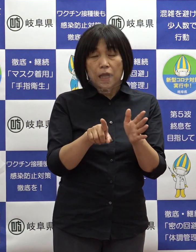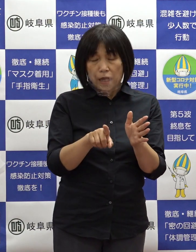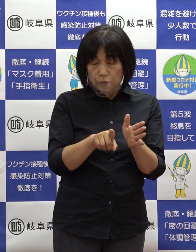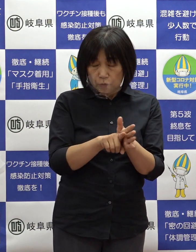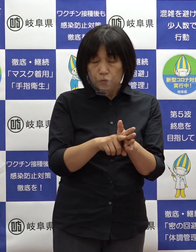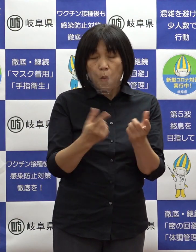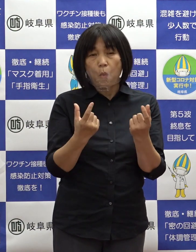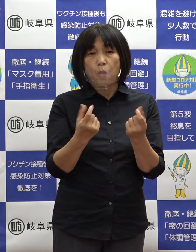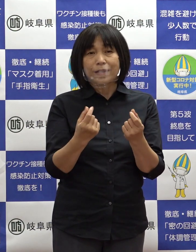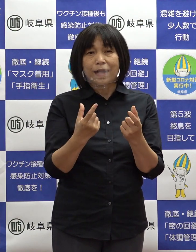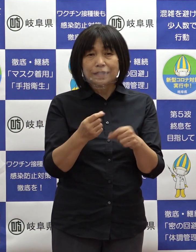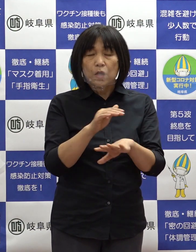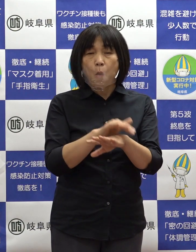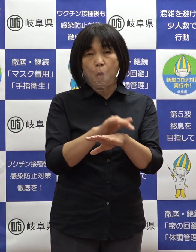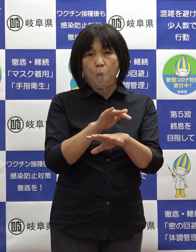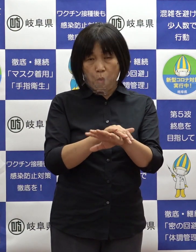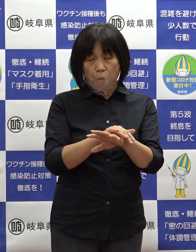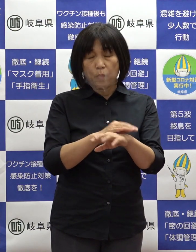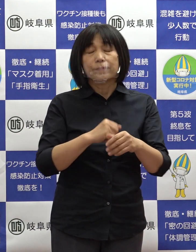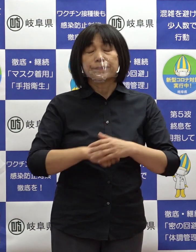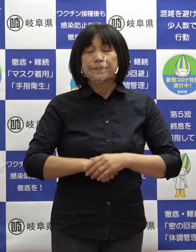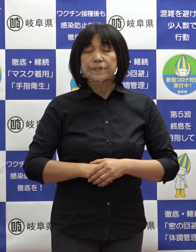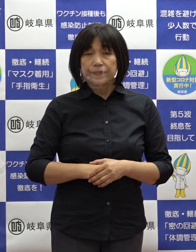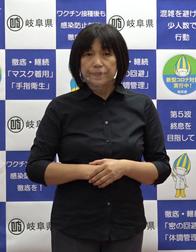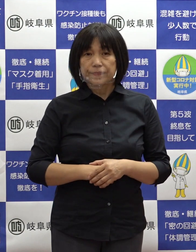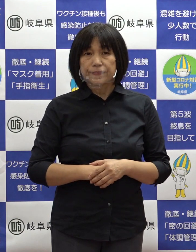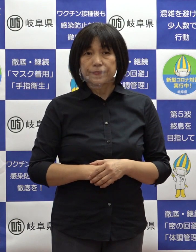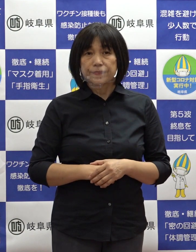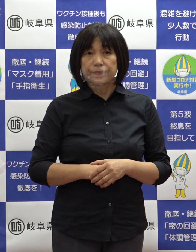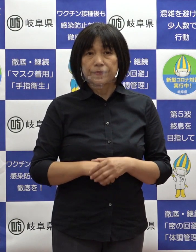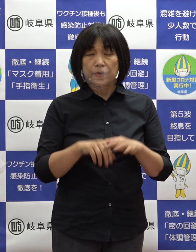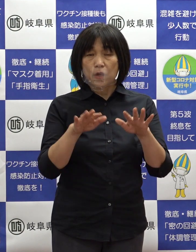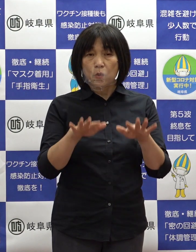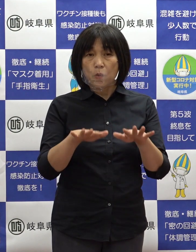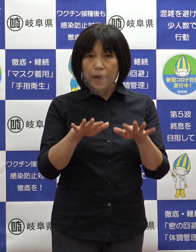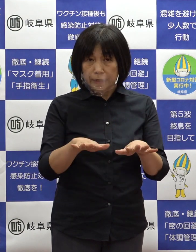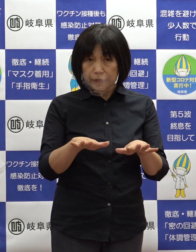布いたしますので、今回の